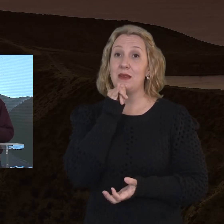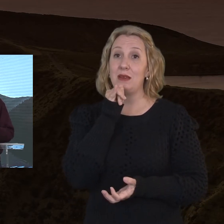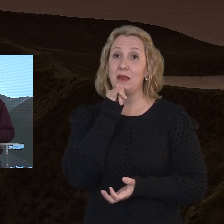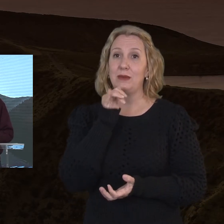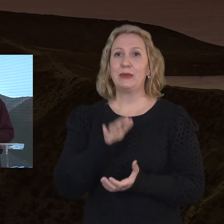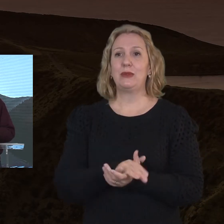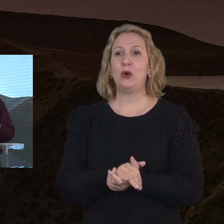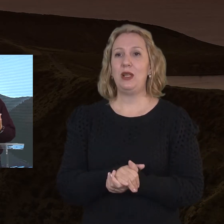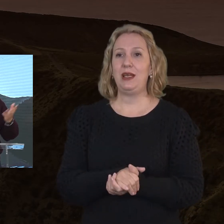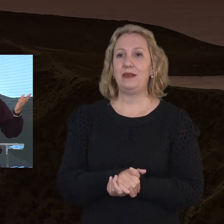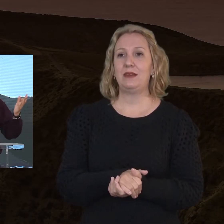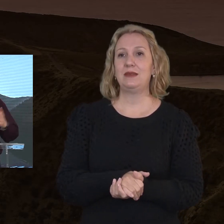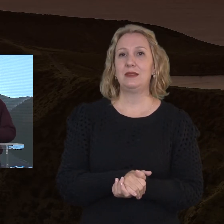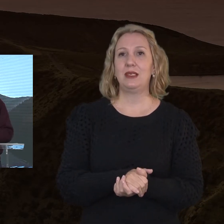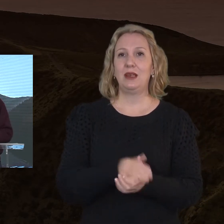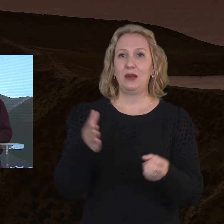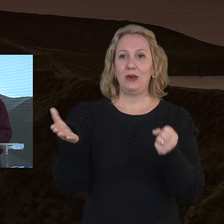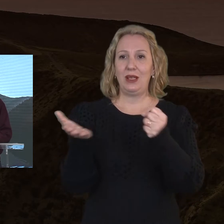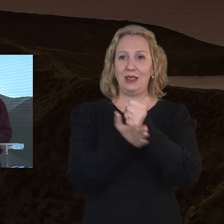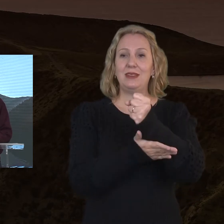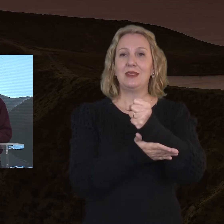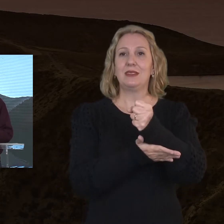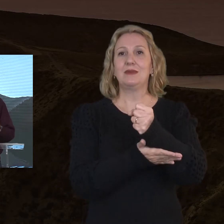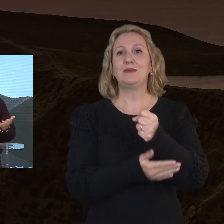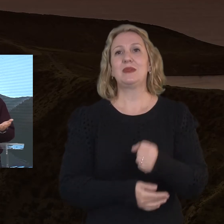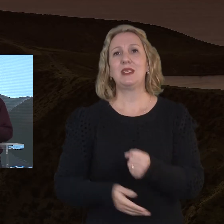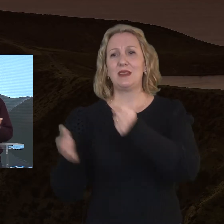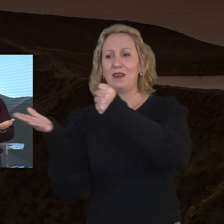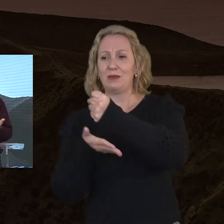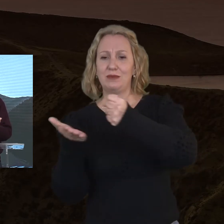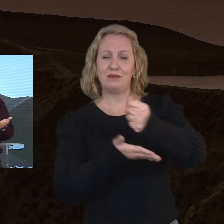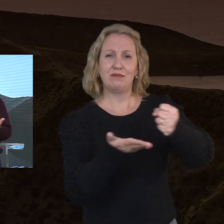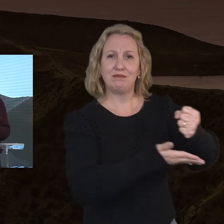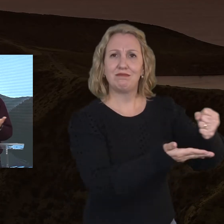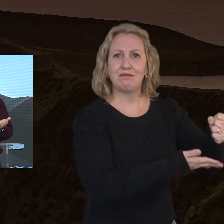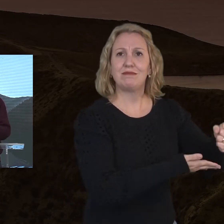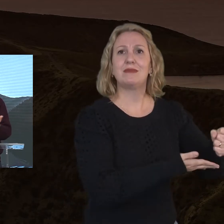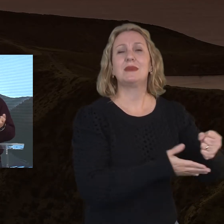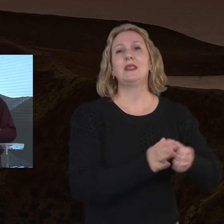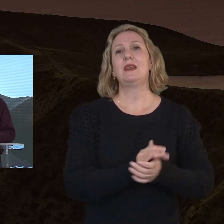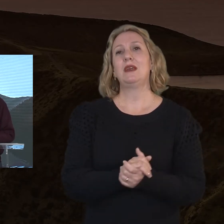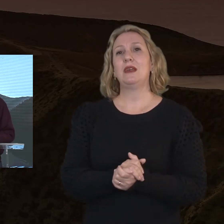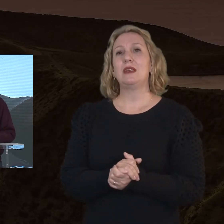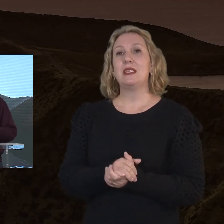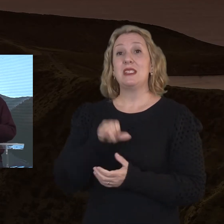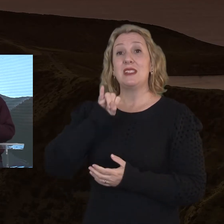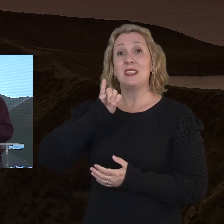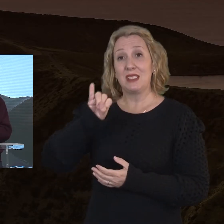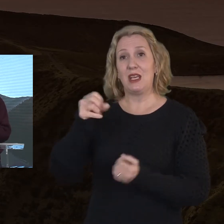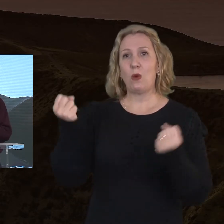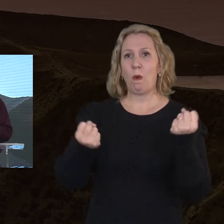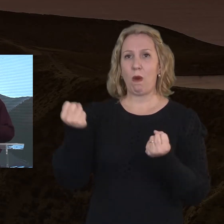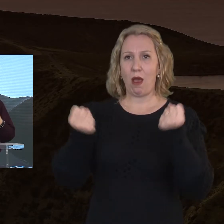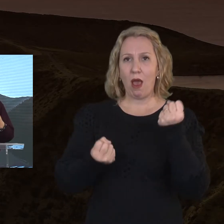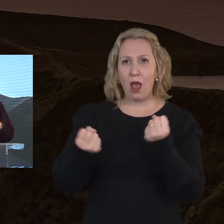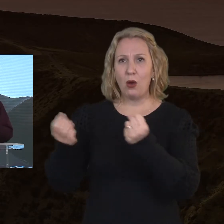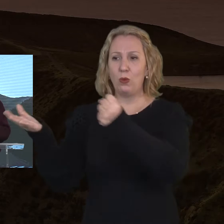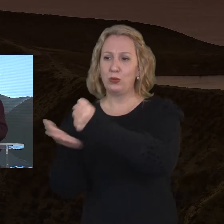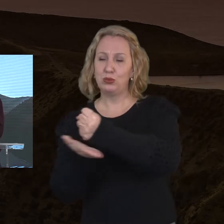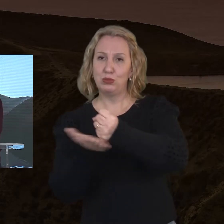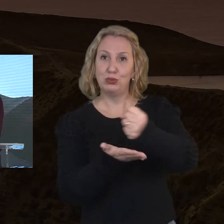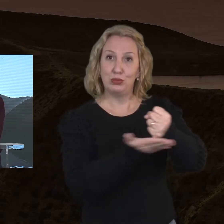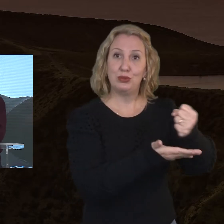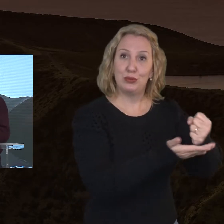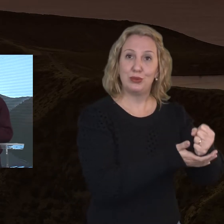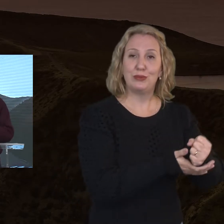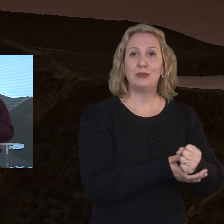soja seja o milho ou seja o trigo no rio grande do sul mas mesmo assim quando cole com a máquina tá ainda fica aí